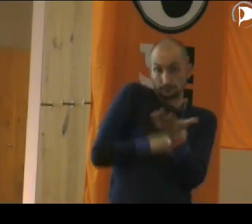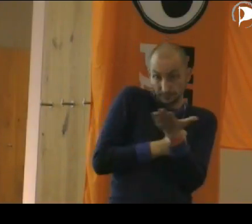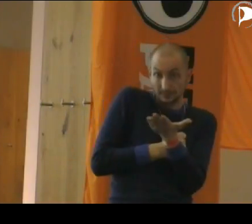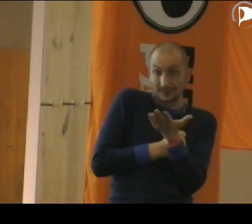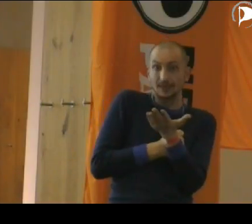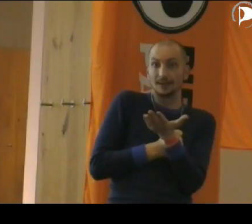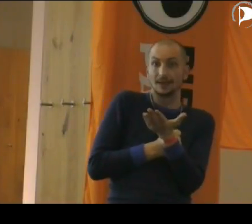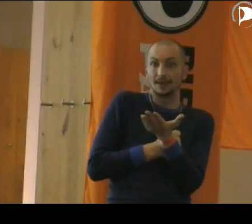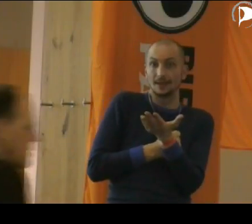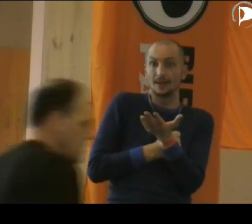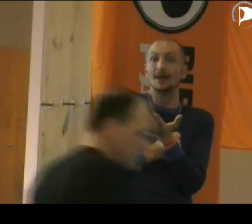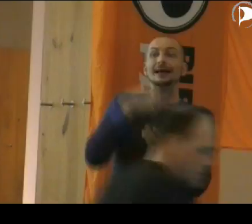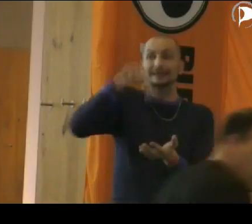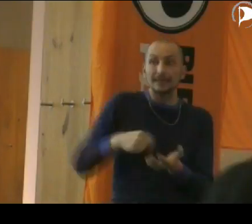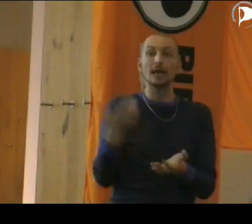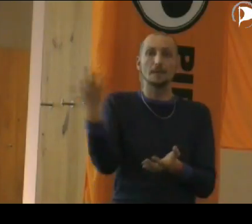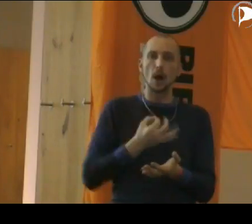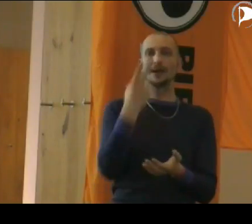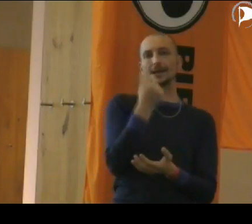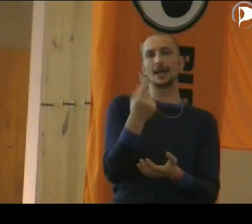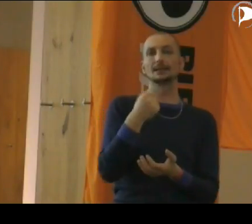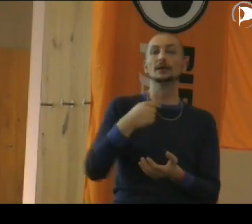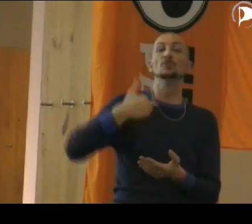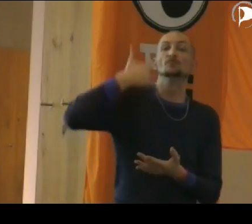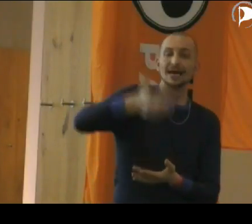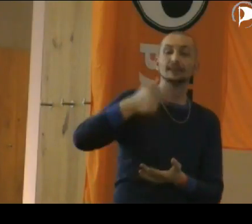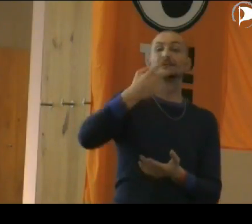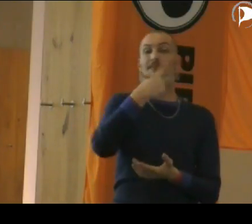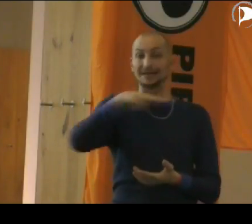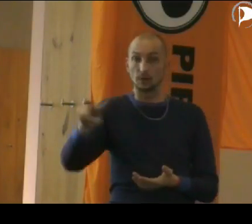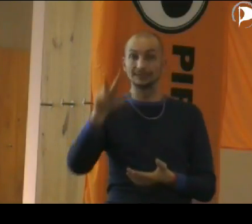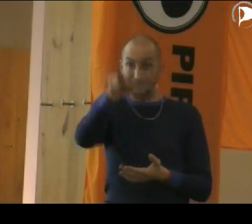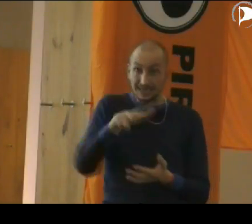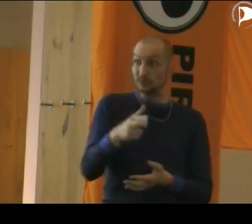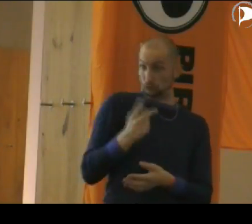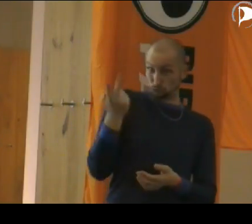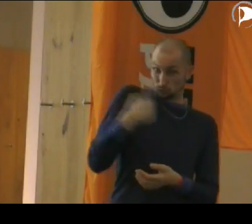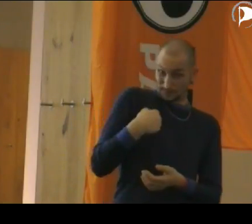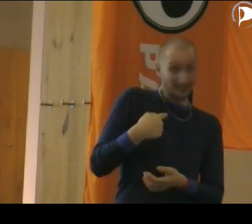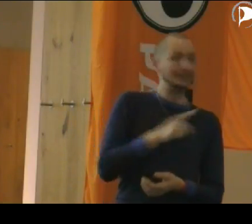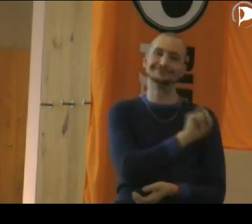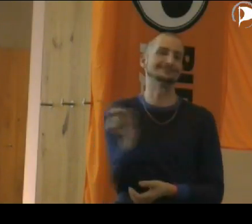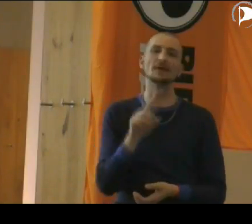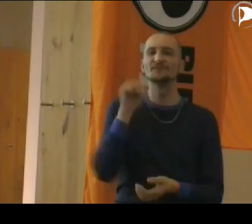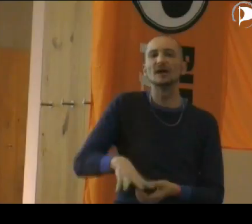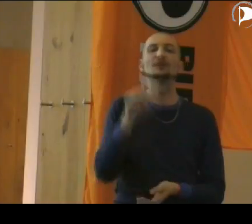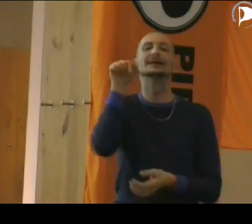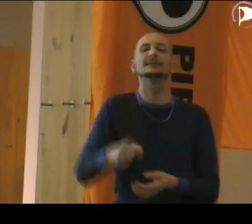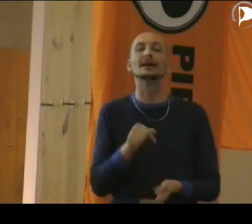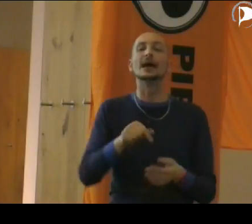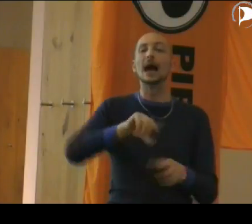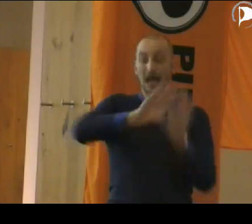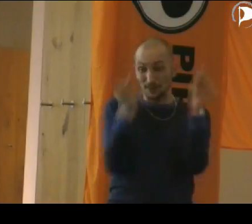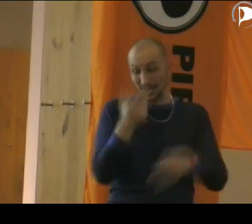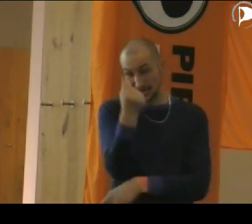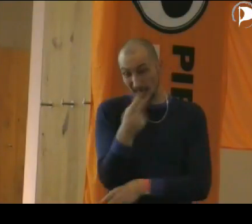2013 waren richtig alt alles geld was wir für 2013 brauchen